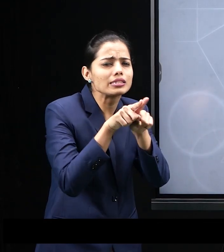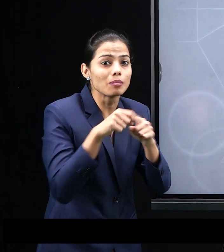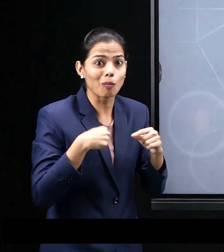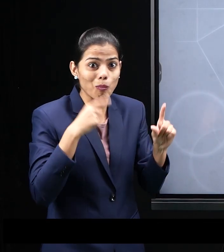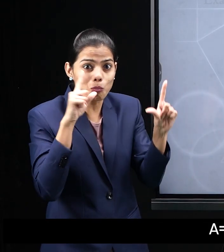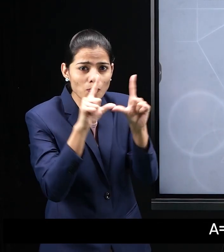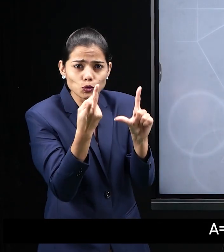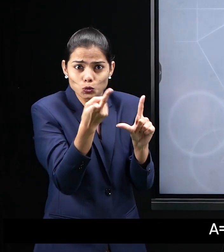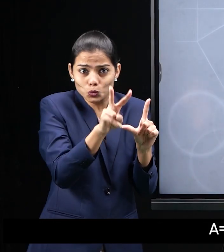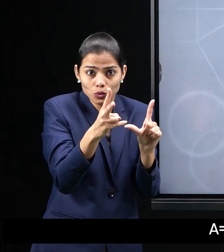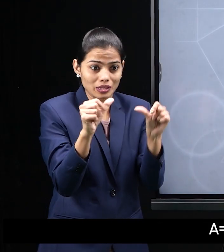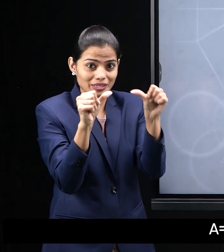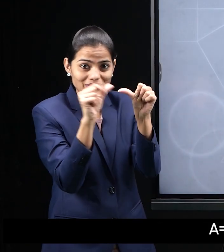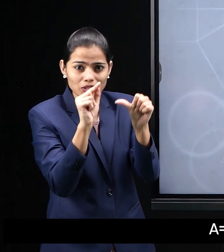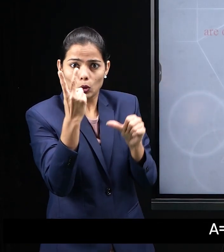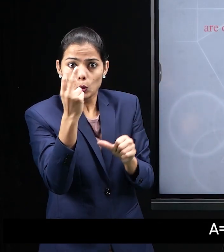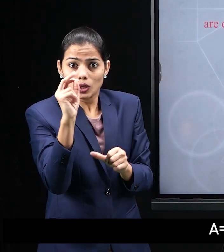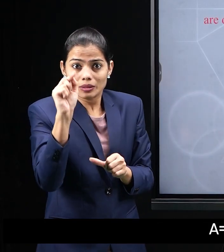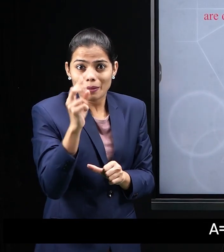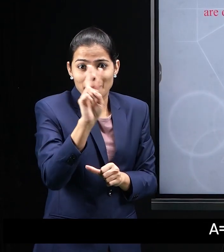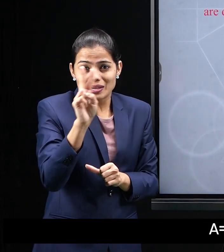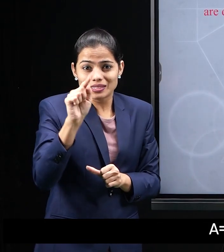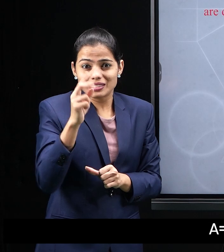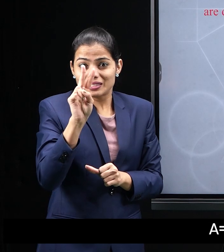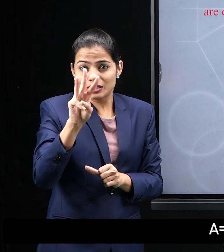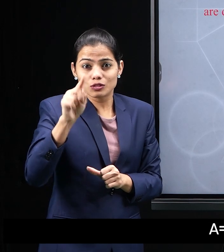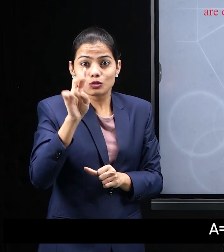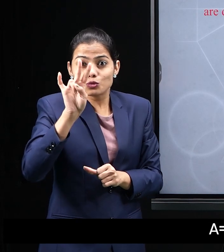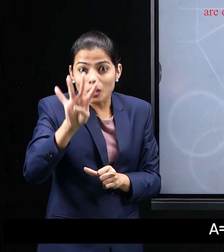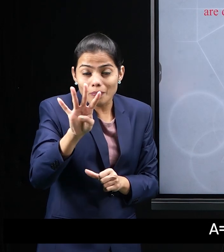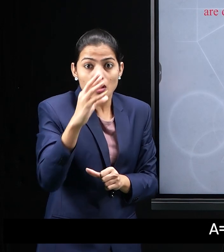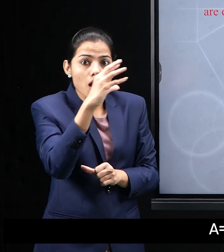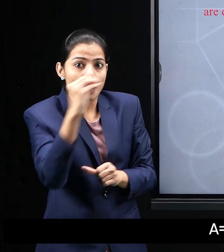उदाहरण 20, 22, 23, 24, b is equals to